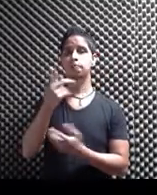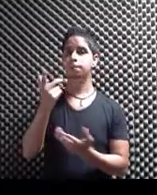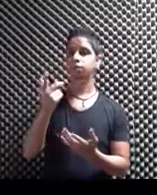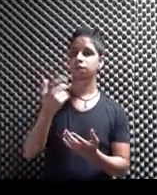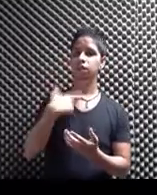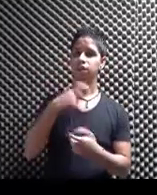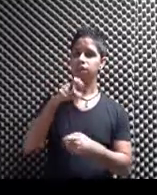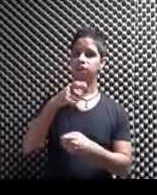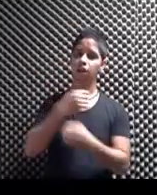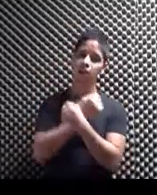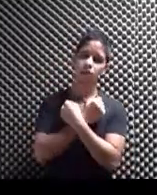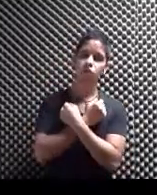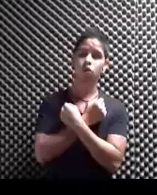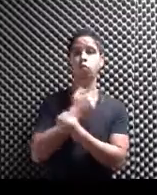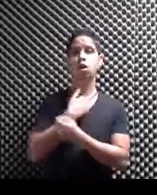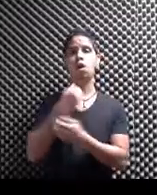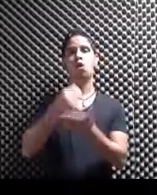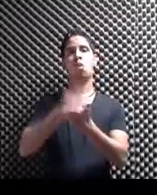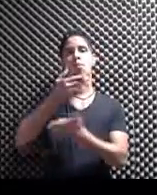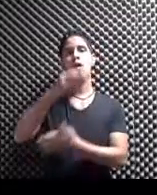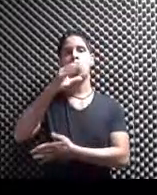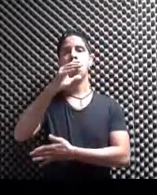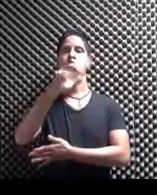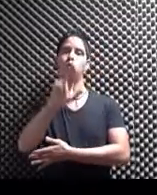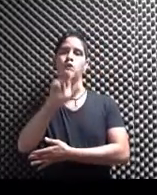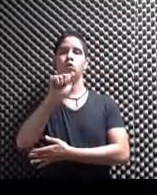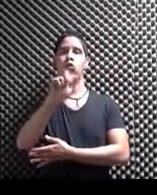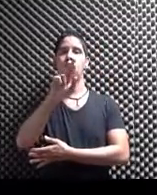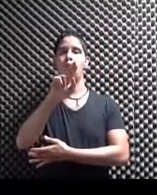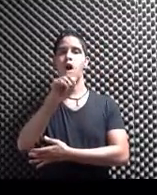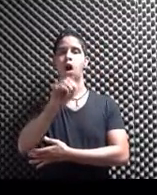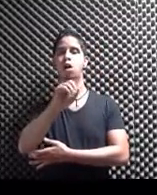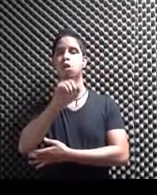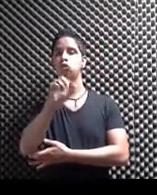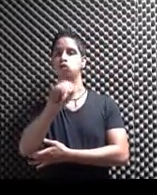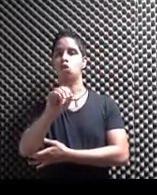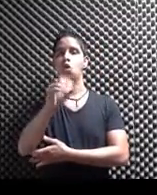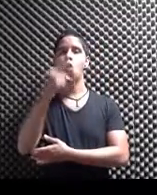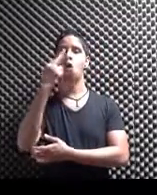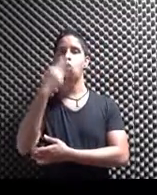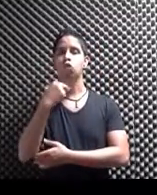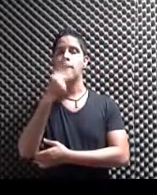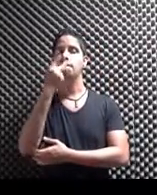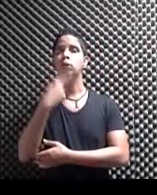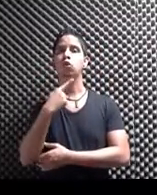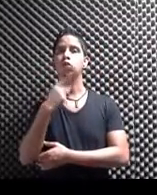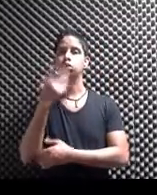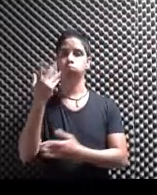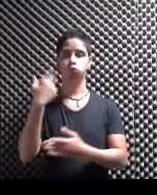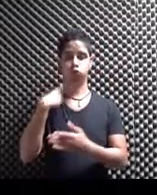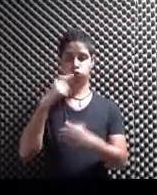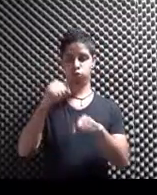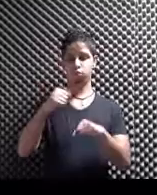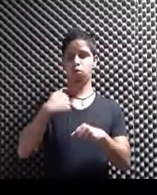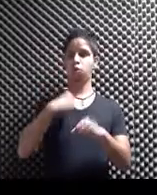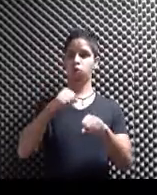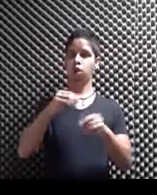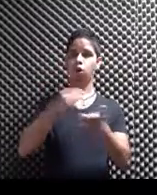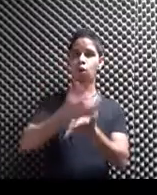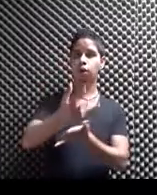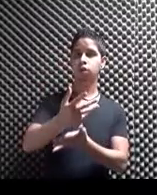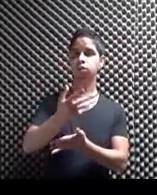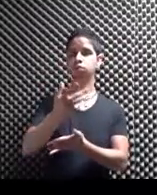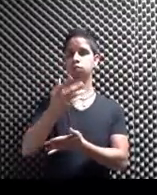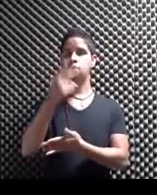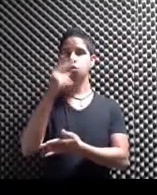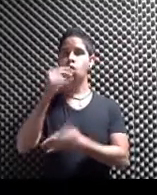de rosas hazlo tú mismo ¿me entiendes? no digo no te pongas a pagar tanto dinero por cosas que tú puedes hacer claro no pidas